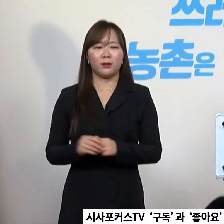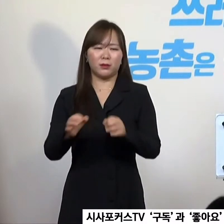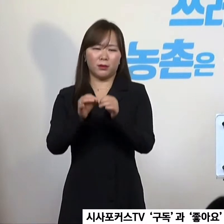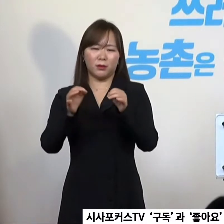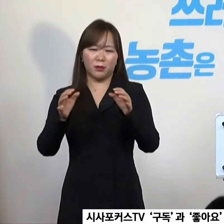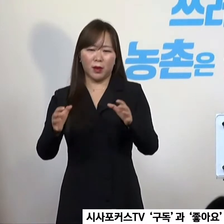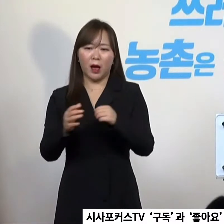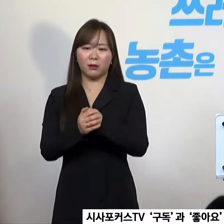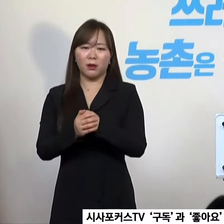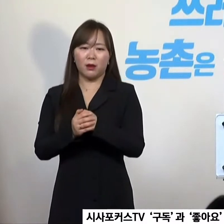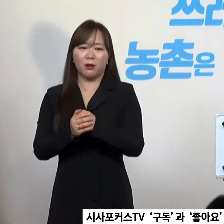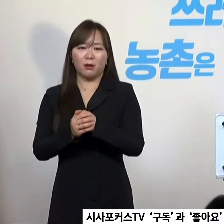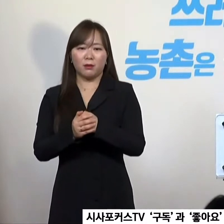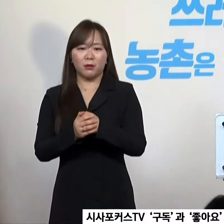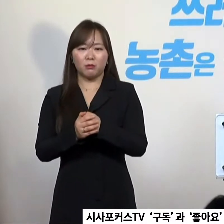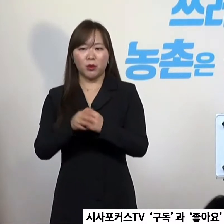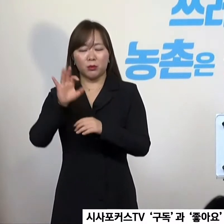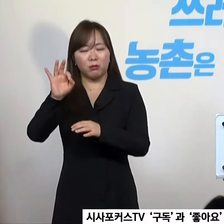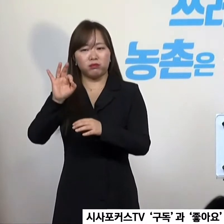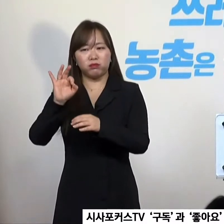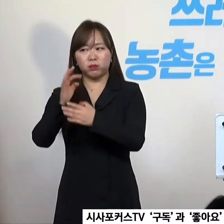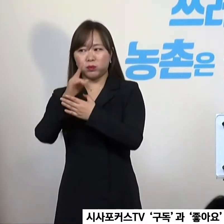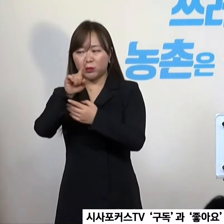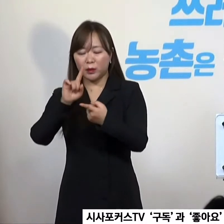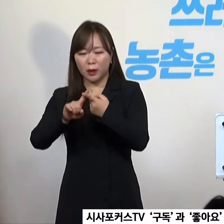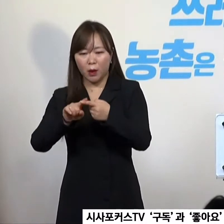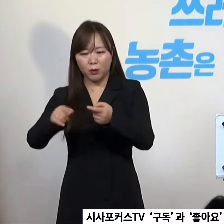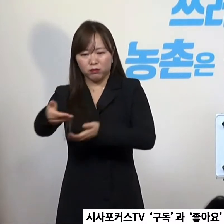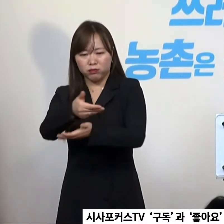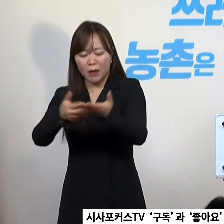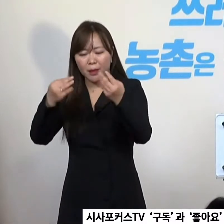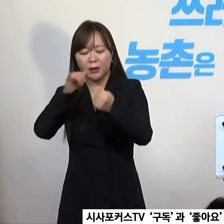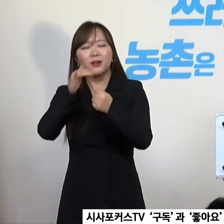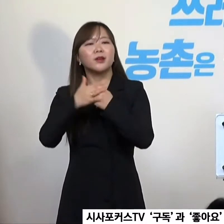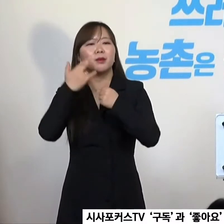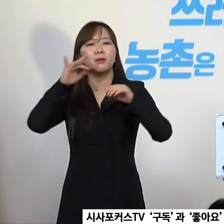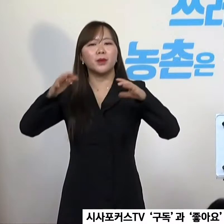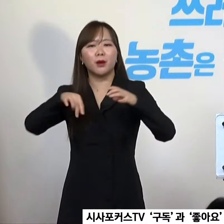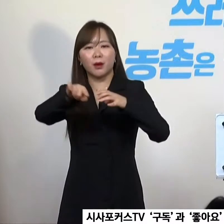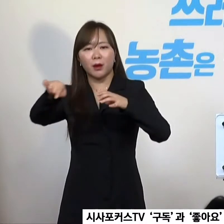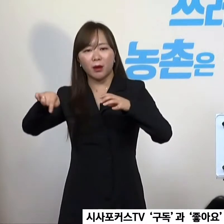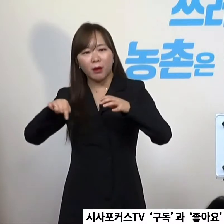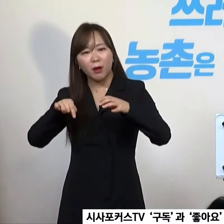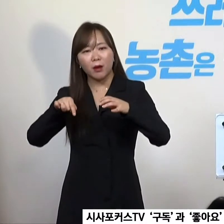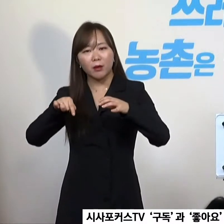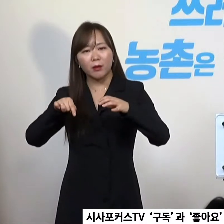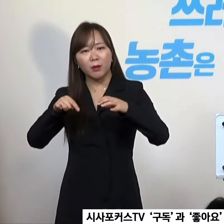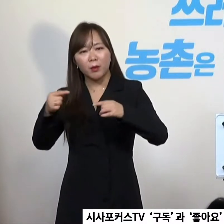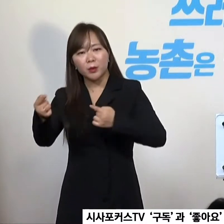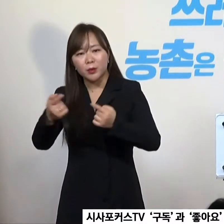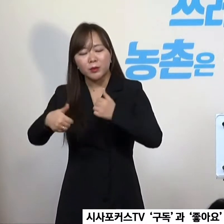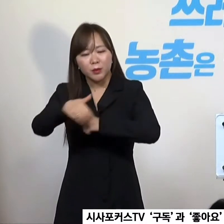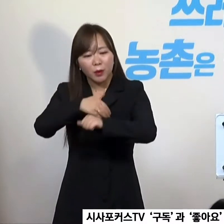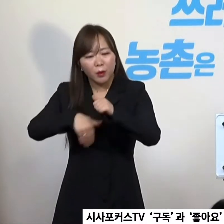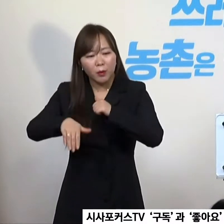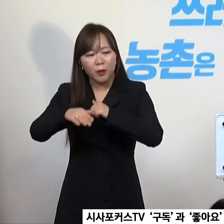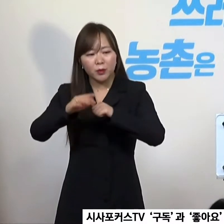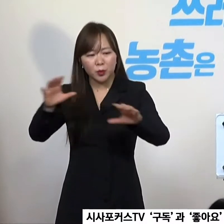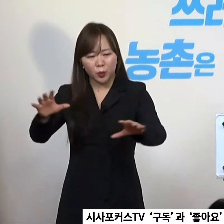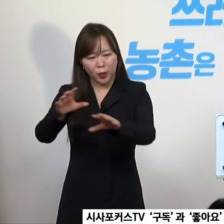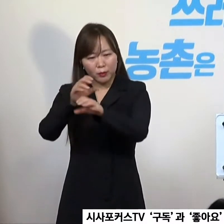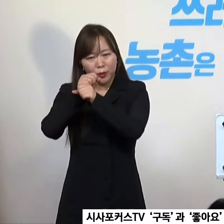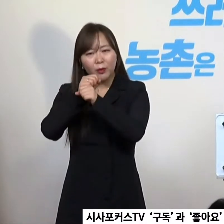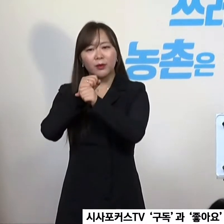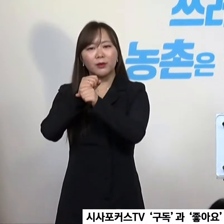그동안 통화량이 너무 많이 나왔기 때문에 이런 미국에서의 이런 테이퍼링 조짐이라든지 이런 것이